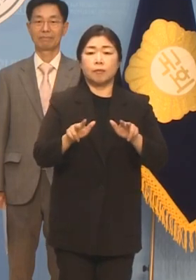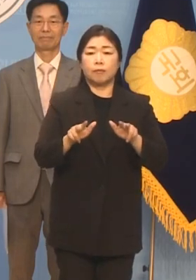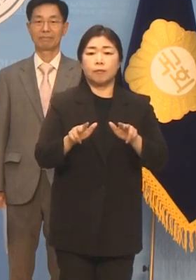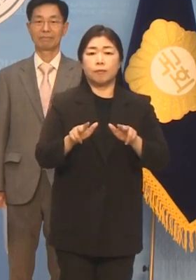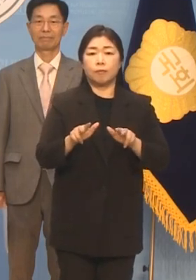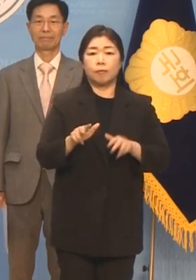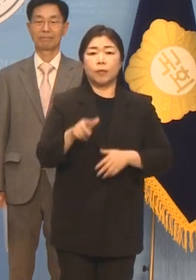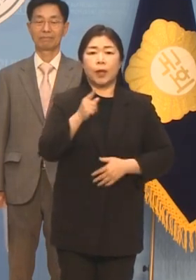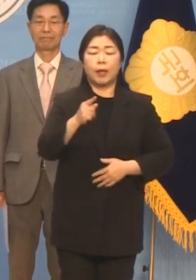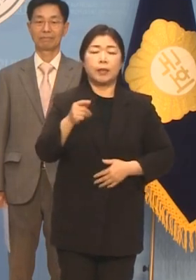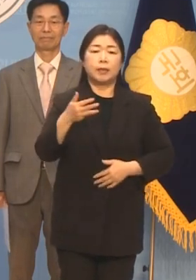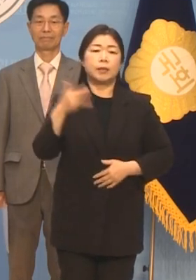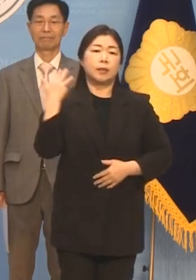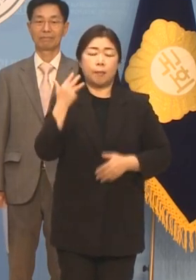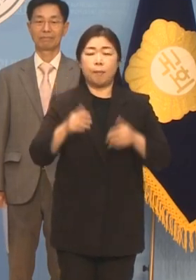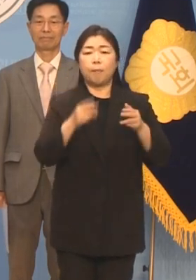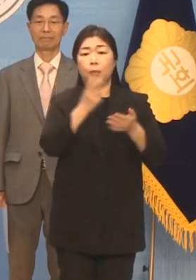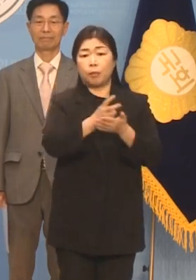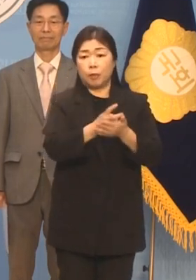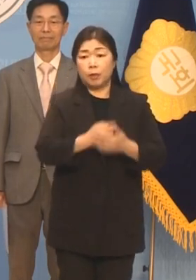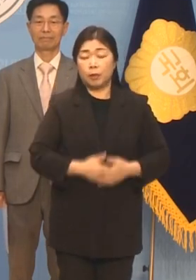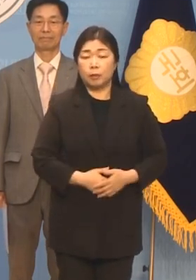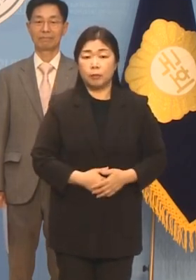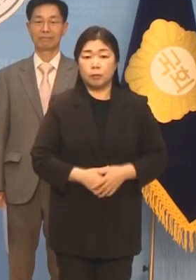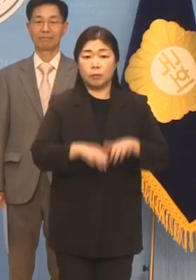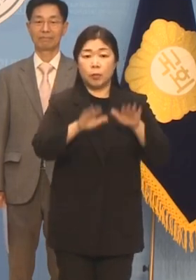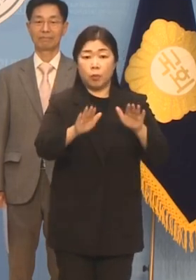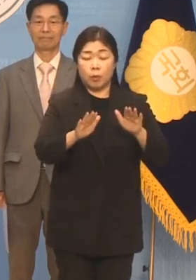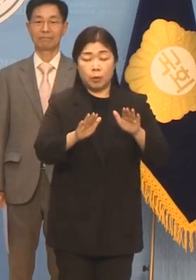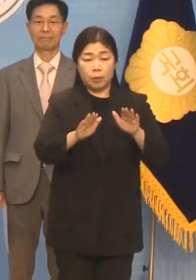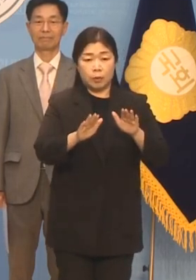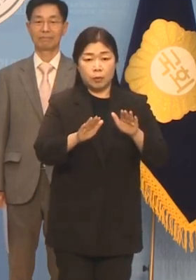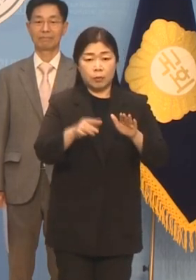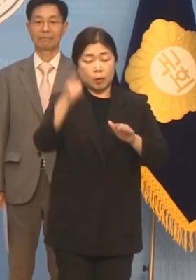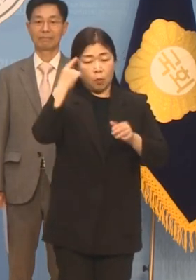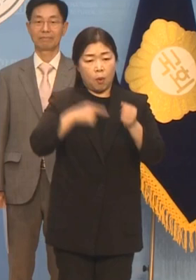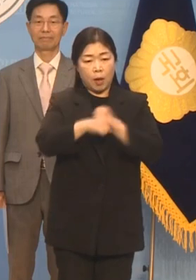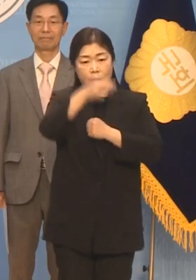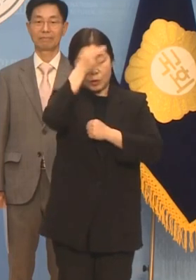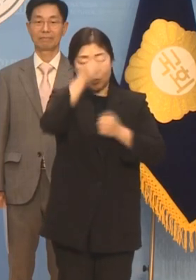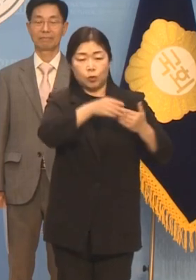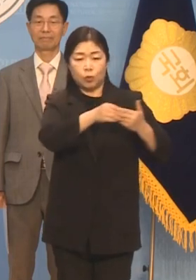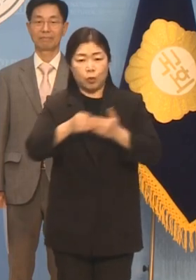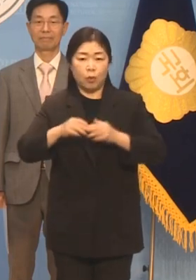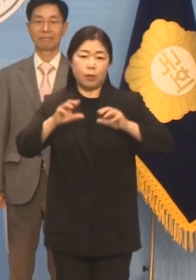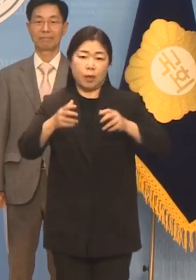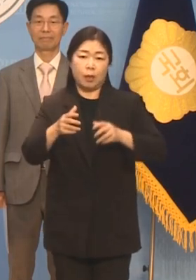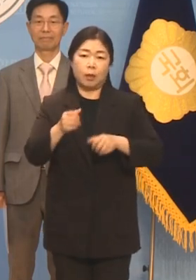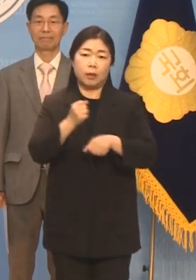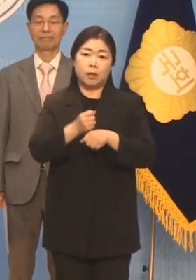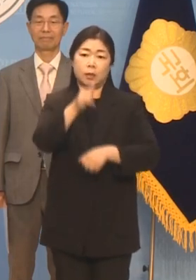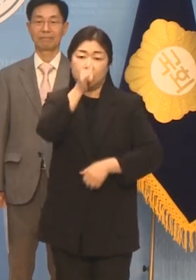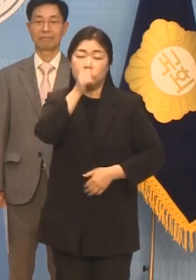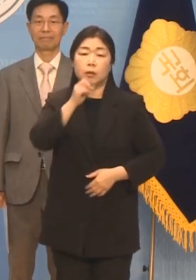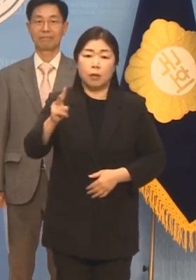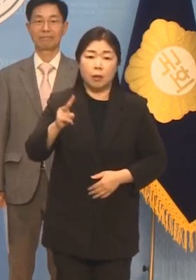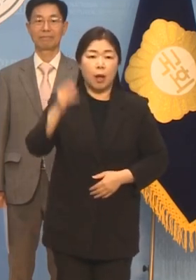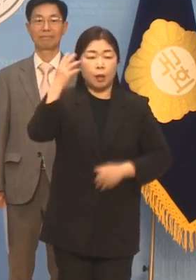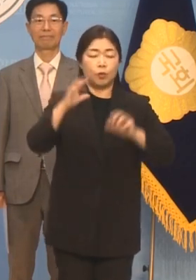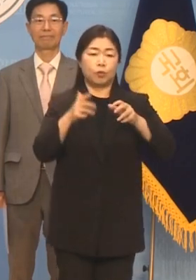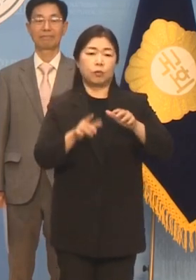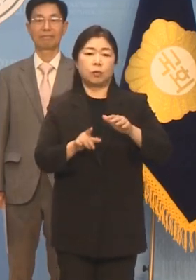K-칩스법입니다. 오늘 이 자리도 과학기술 선도국가가 되는 길만이 대한민국이 살